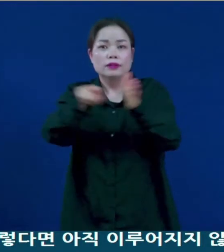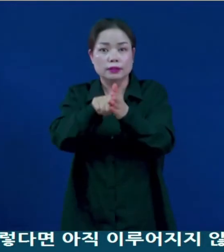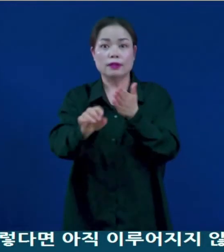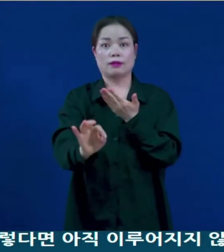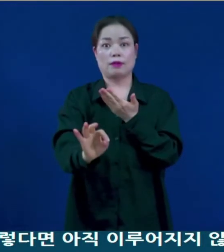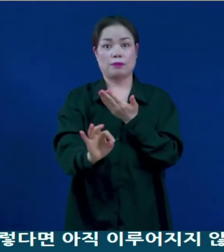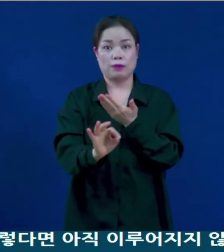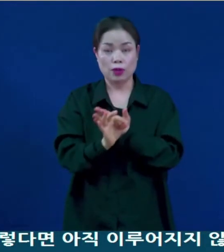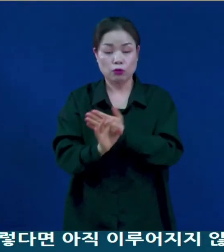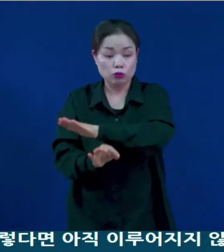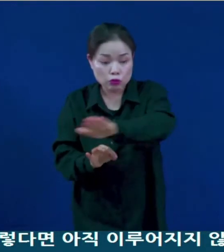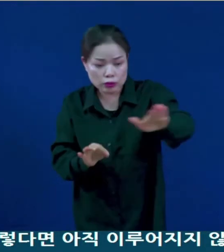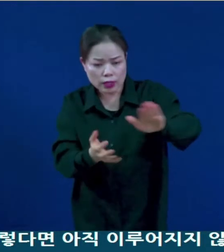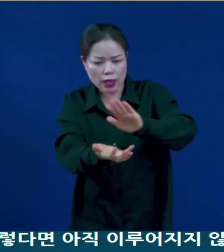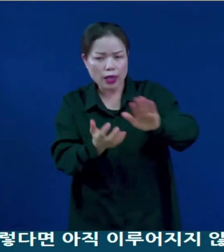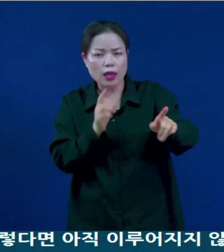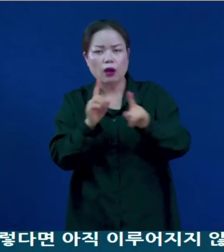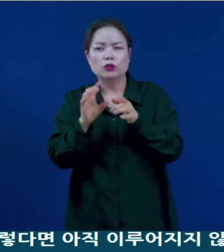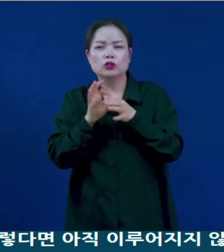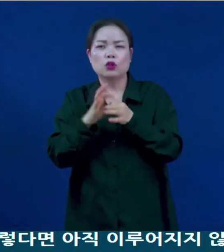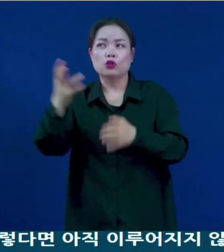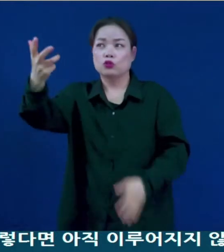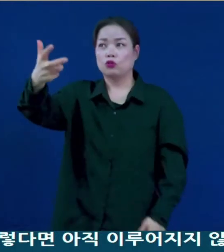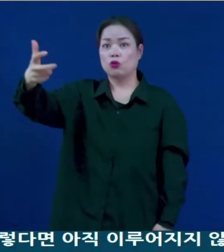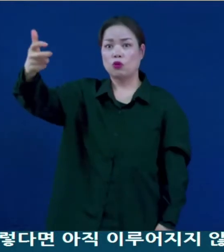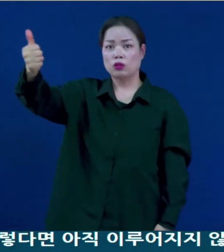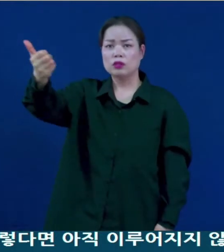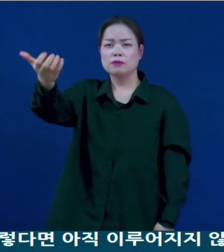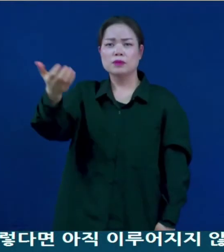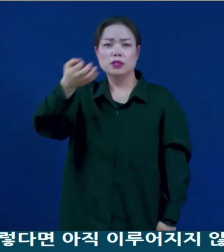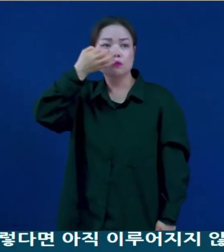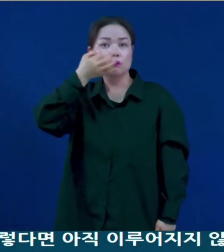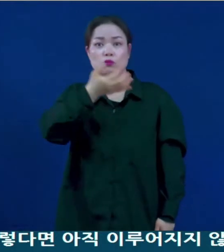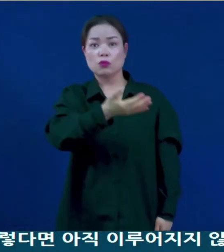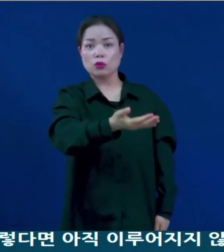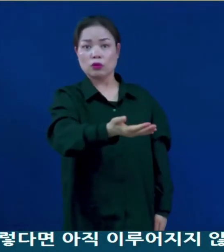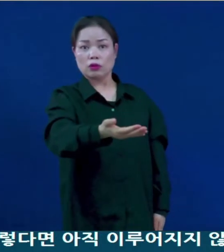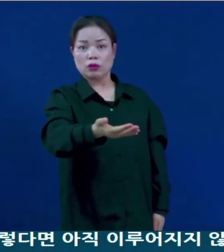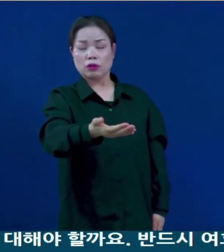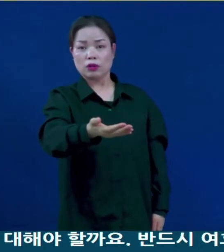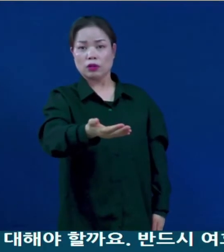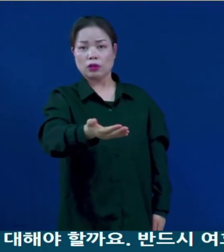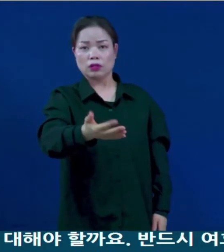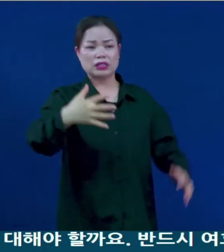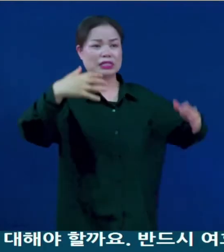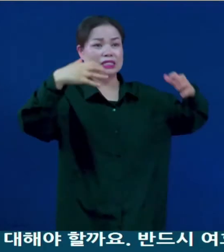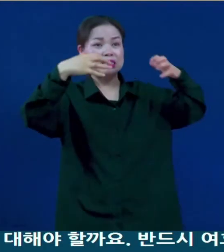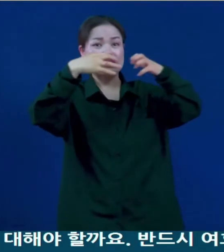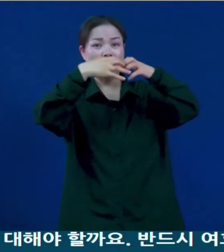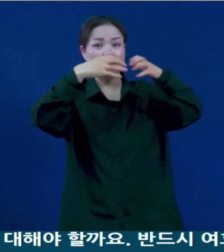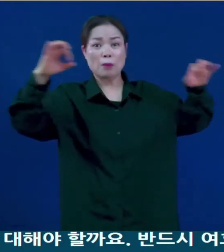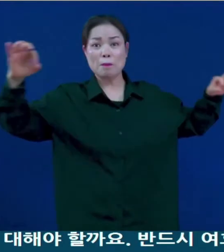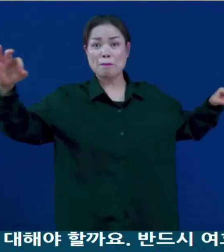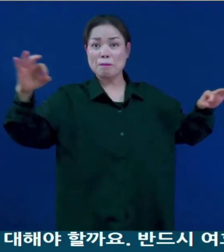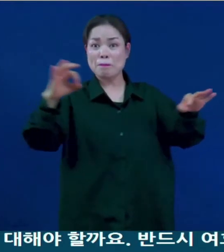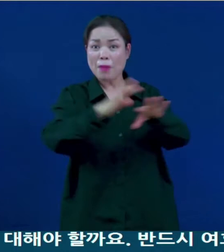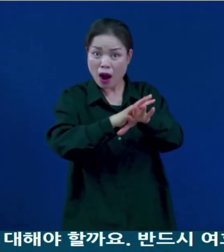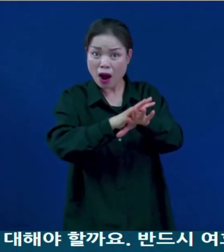확신한다면 우리는 이 예언을 통해 여호와께서 미리 보여주신 전쟁이 다